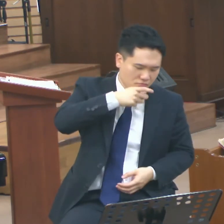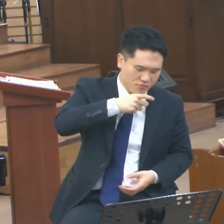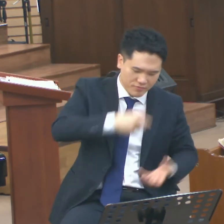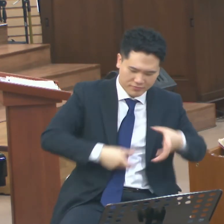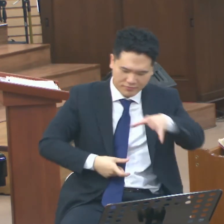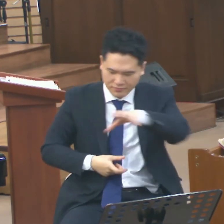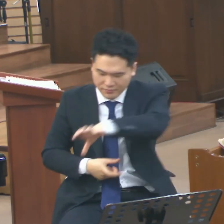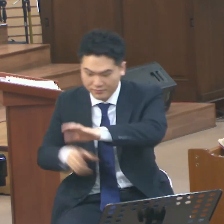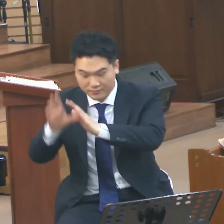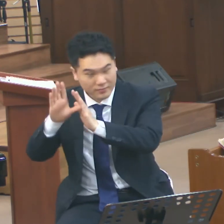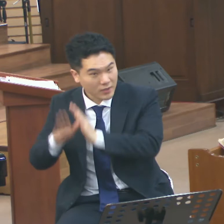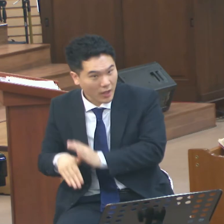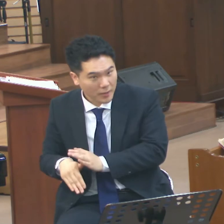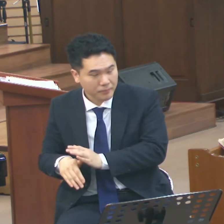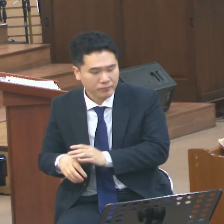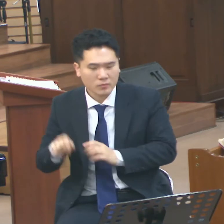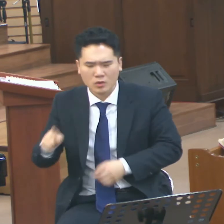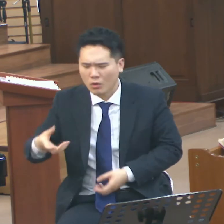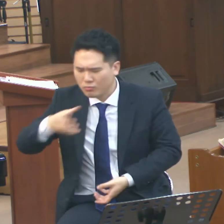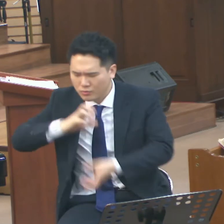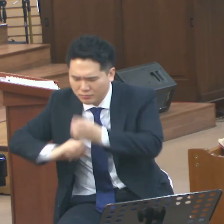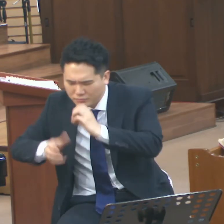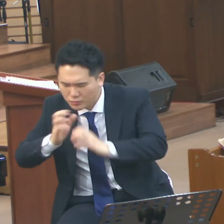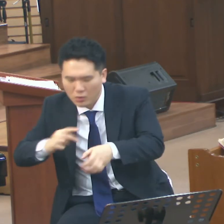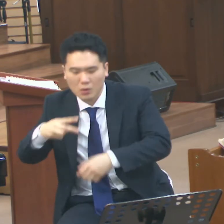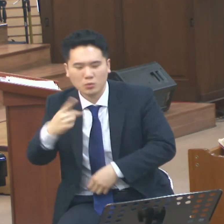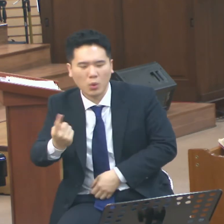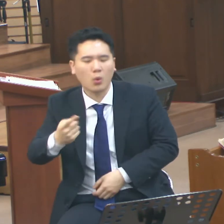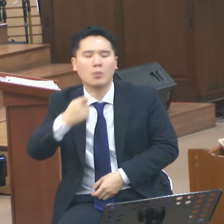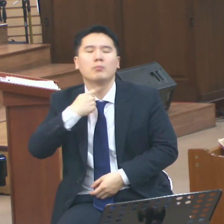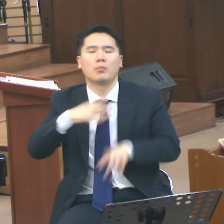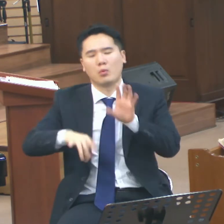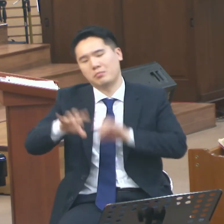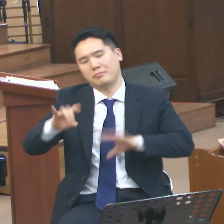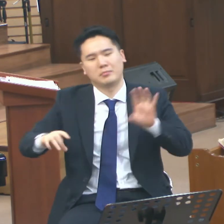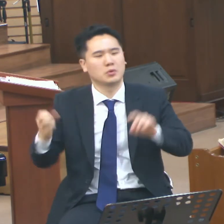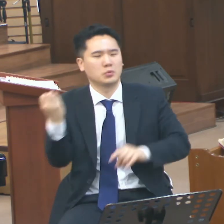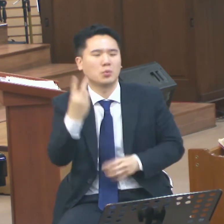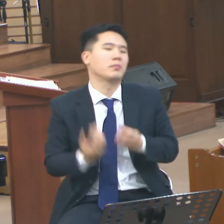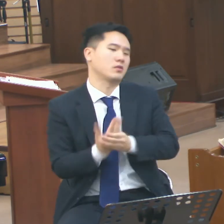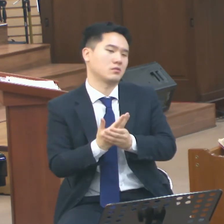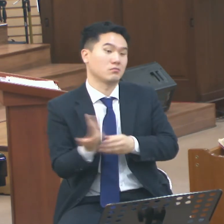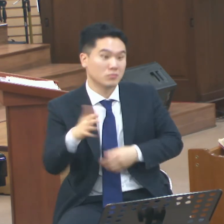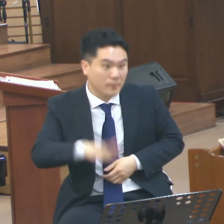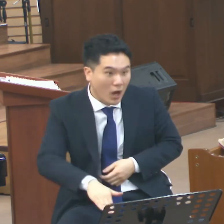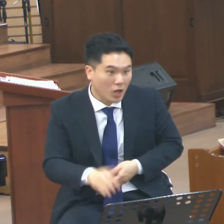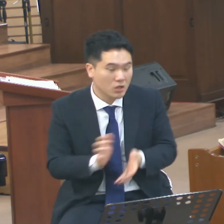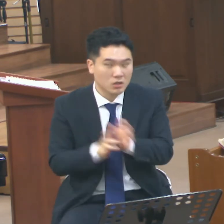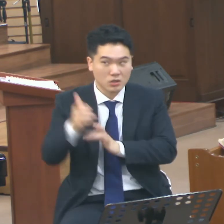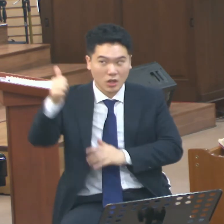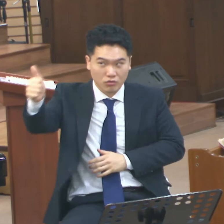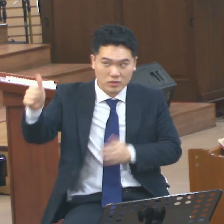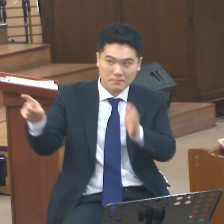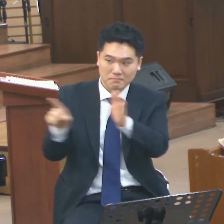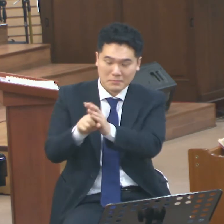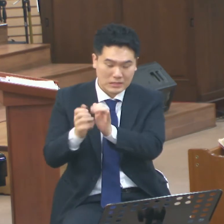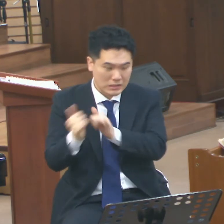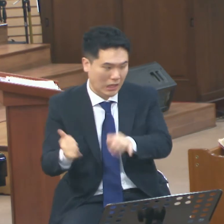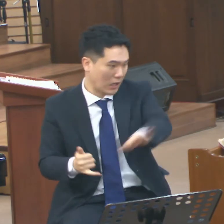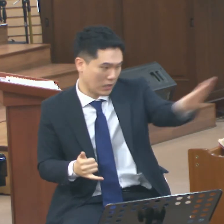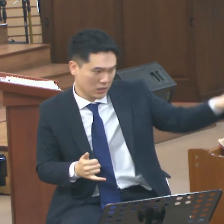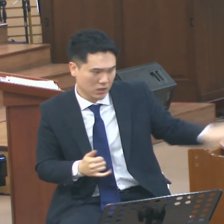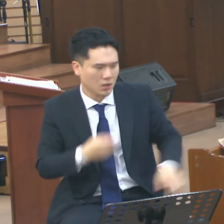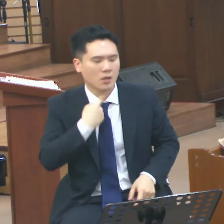그런데 예수 그리스도 앞에 오면 누구든지 내게로 와서 마시면 나를 믿는 자는 성경에 이른 것 같이 그